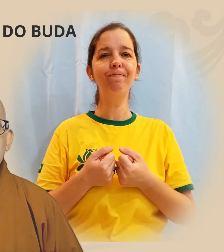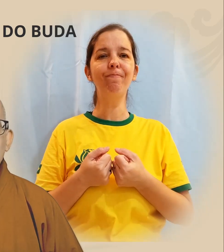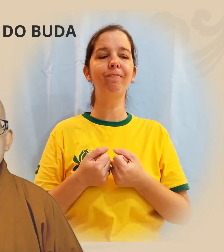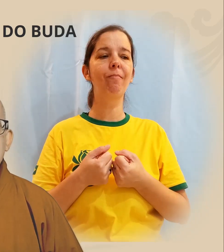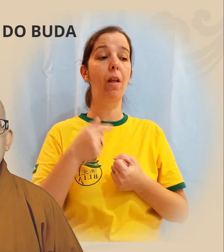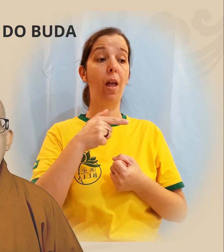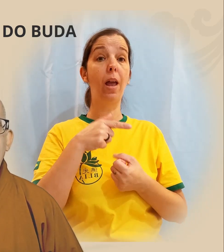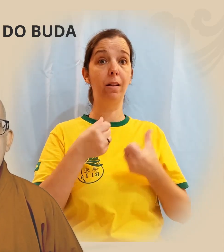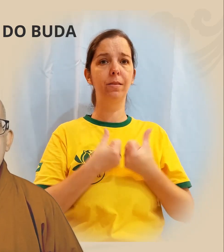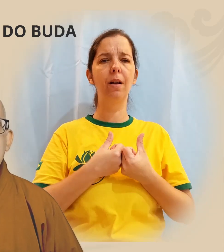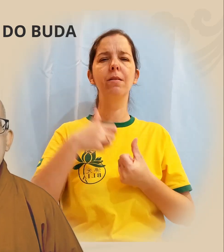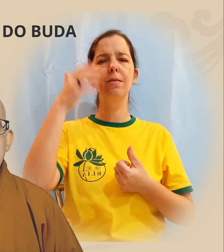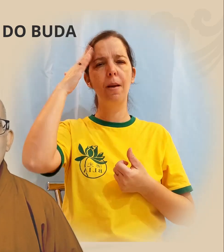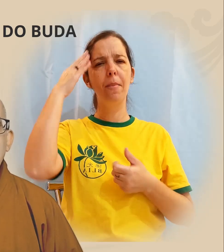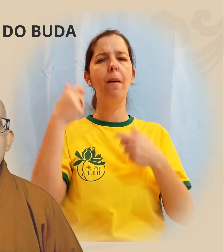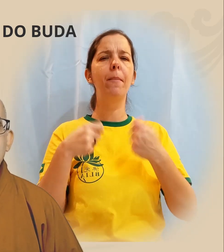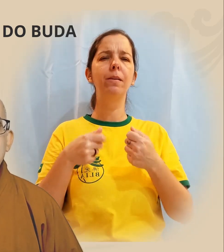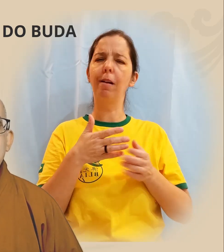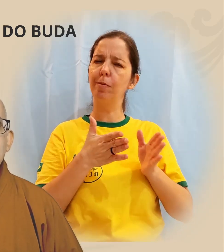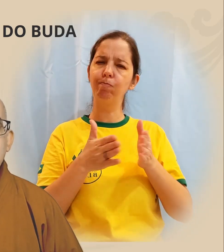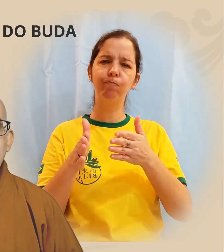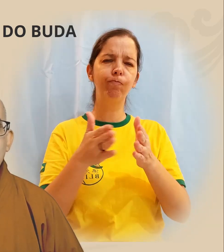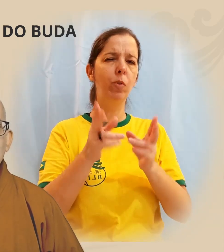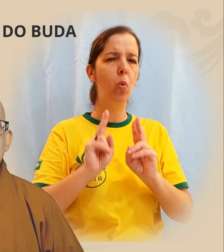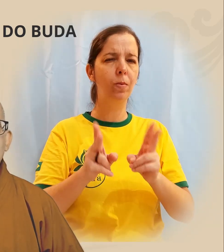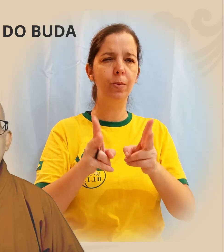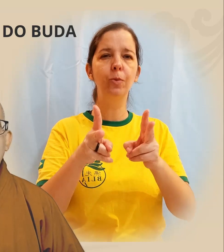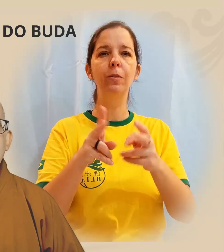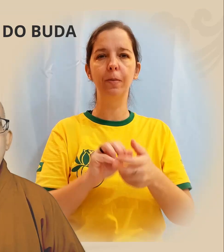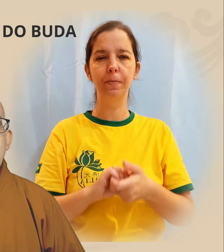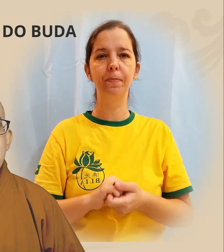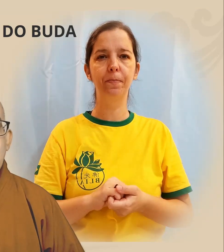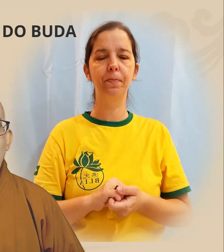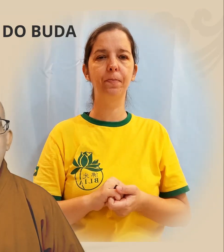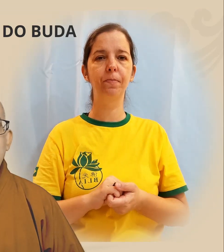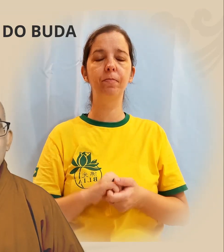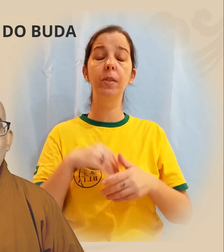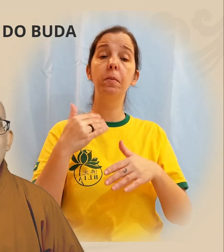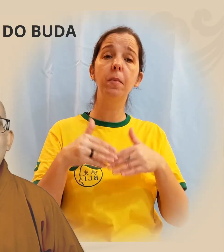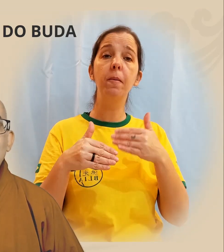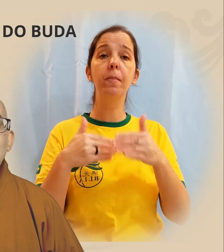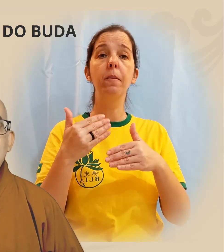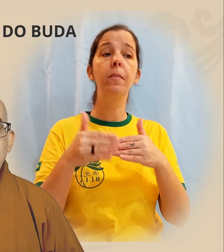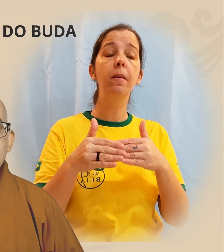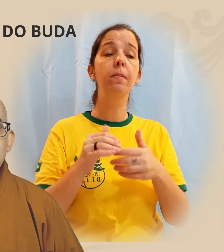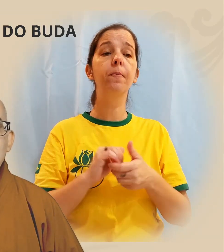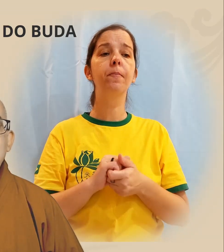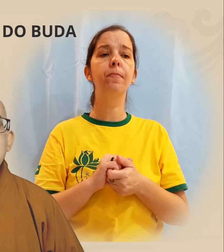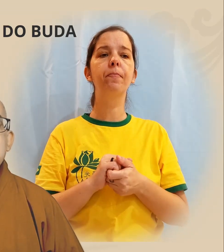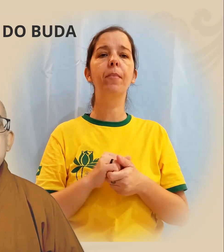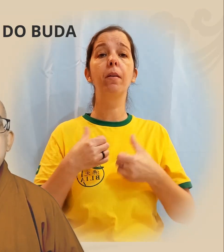sua busca ainda não havia terminado. E não passou muito